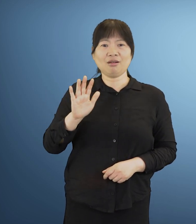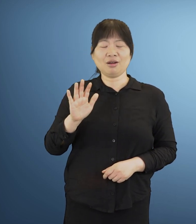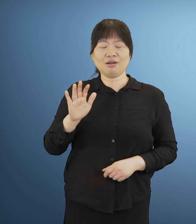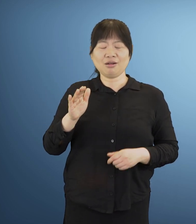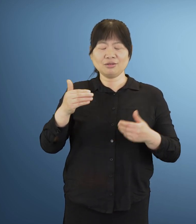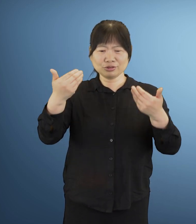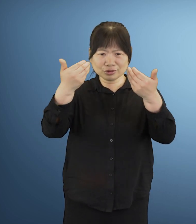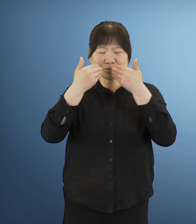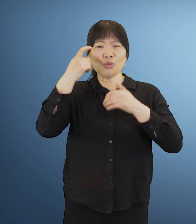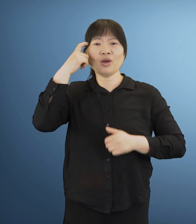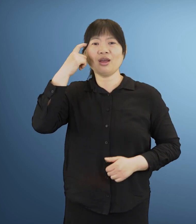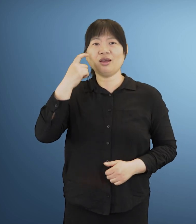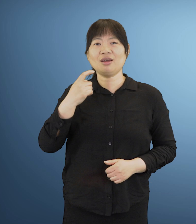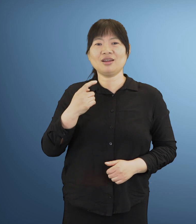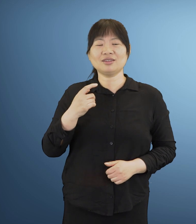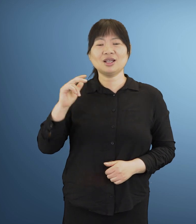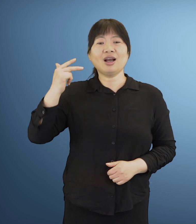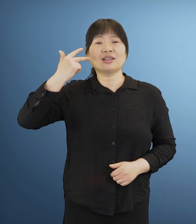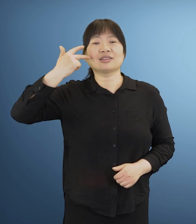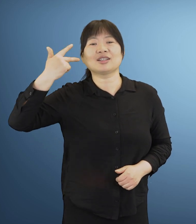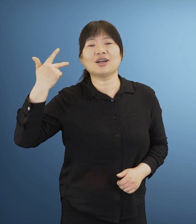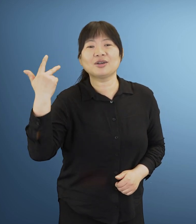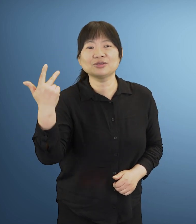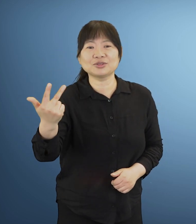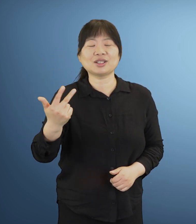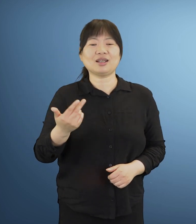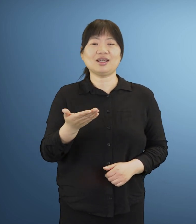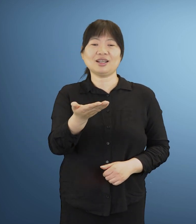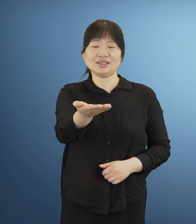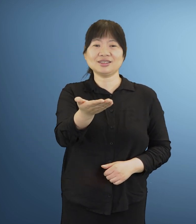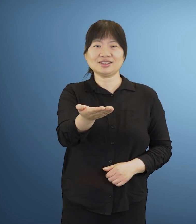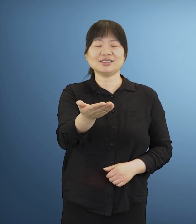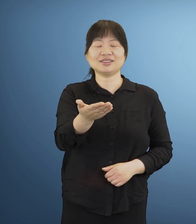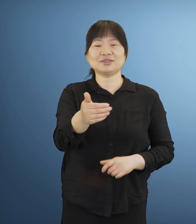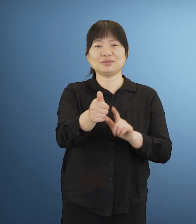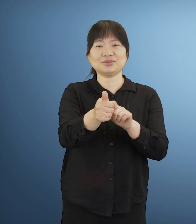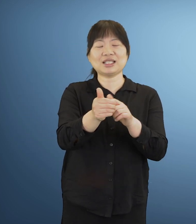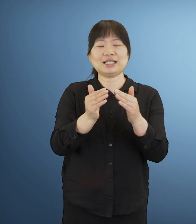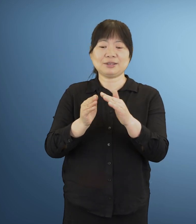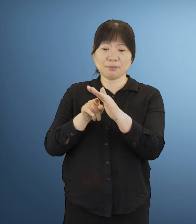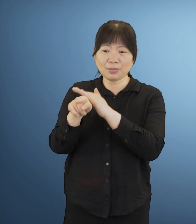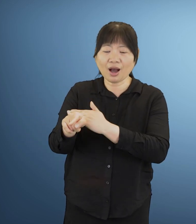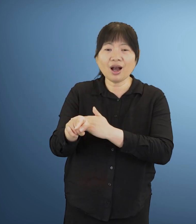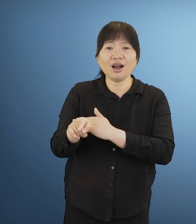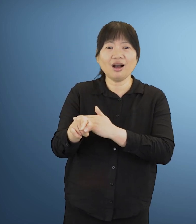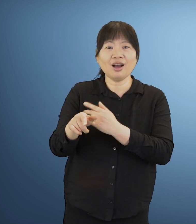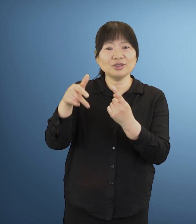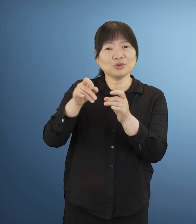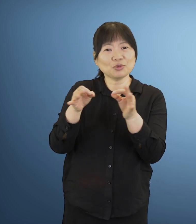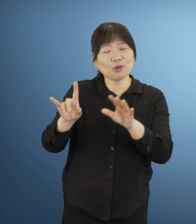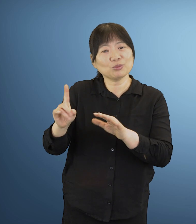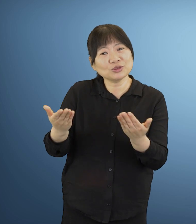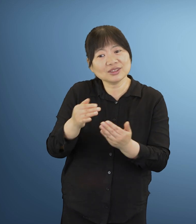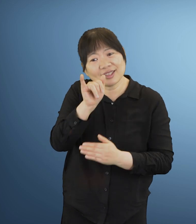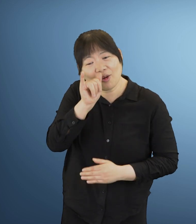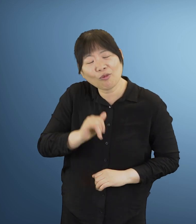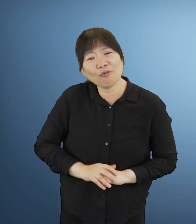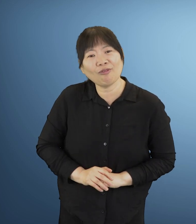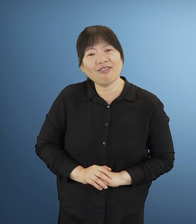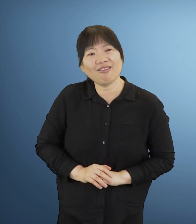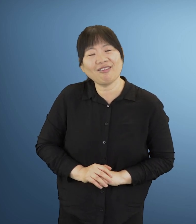그래서 그 다음 주쯤에 교육자님들이 그 과정에 신방을 했어요. 무슨 일이 있었나?